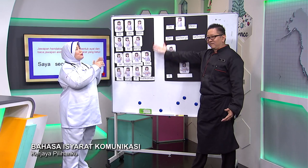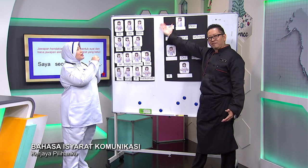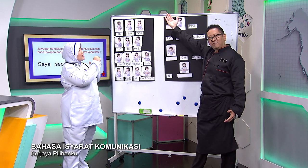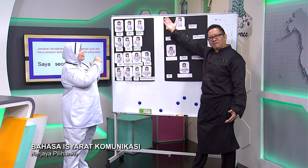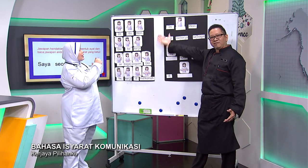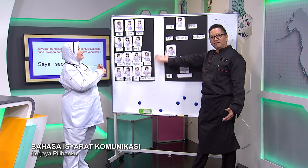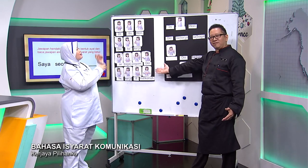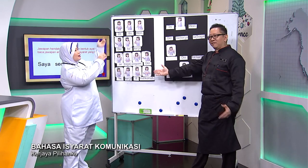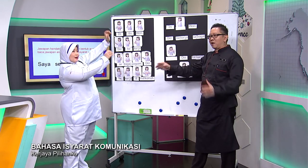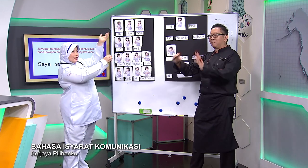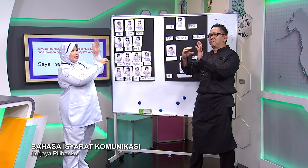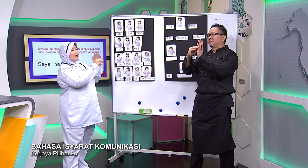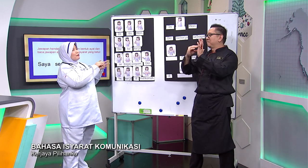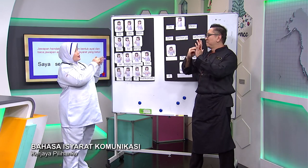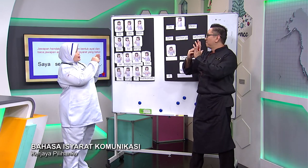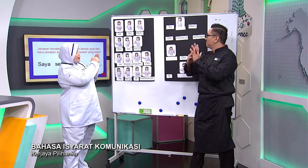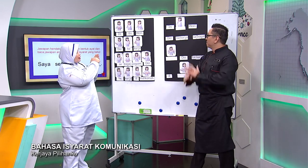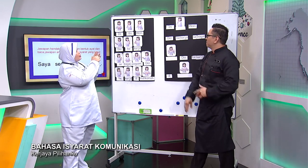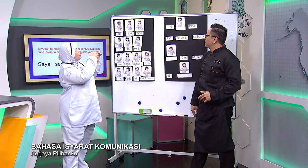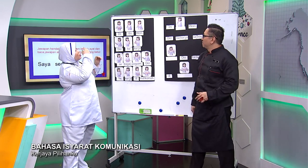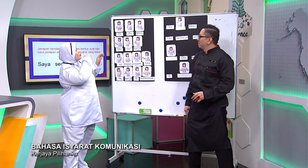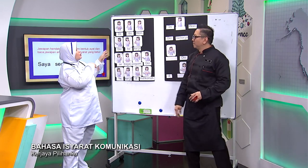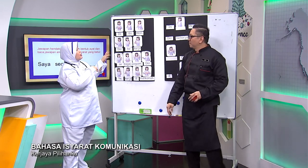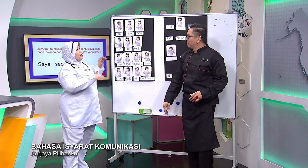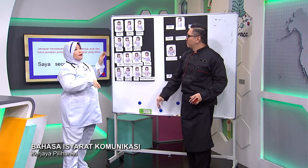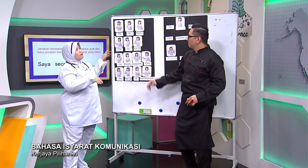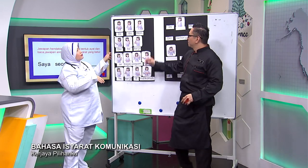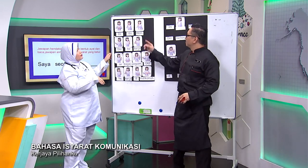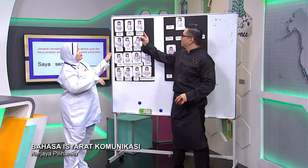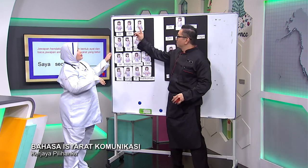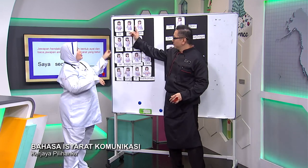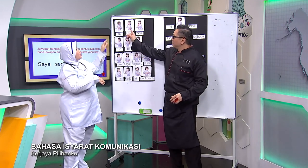satu petikan. Okey, petikan. Okey.